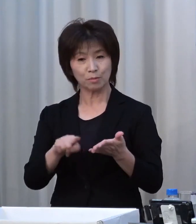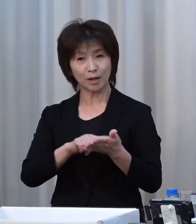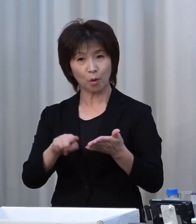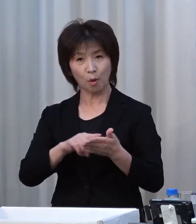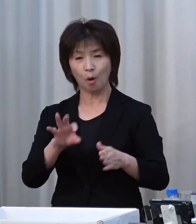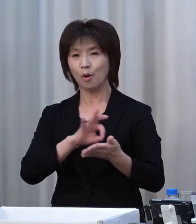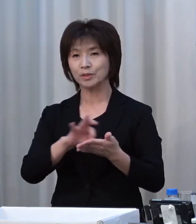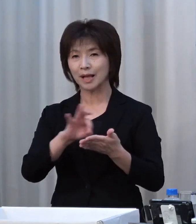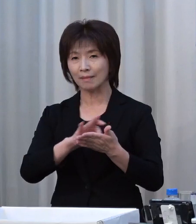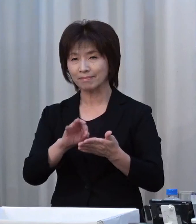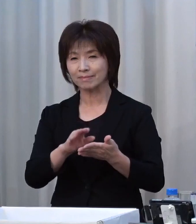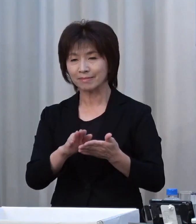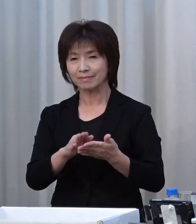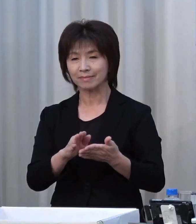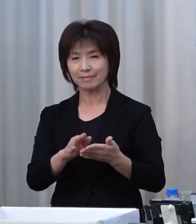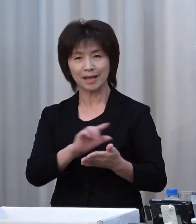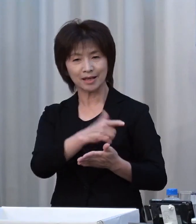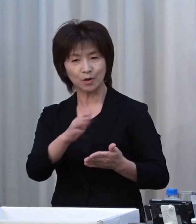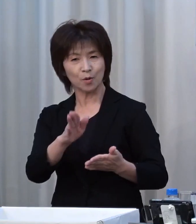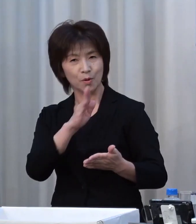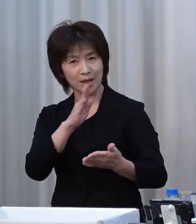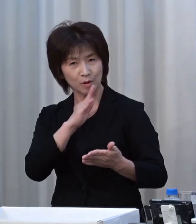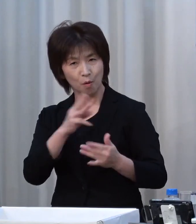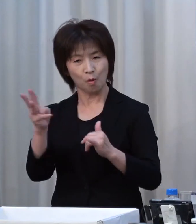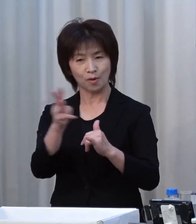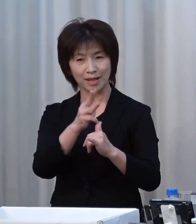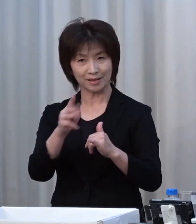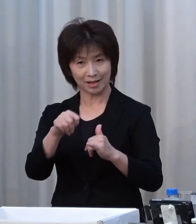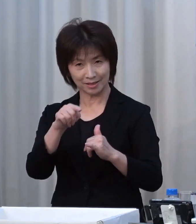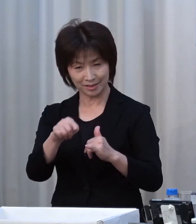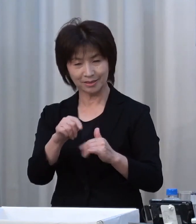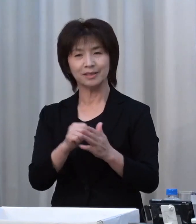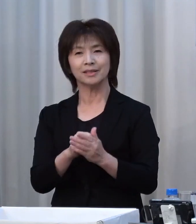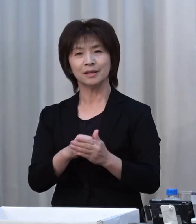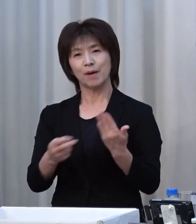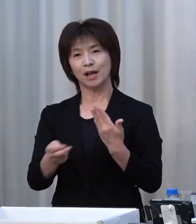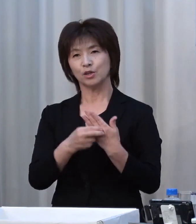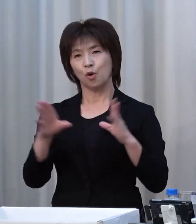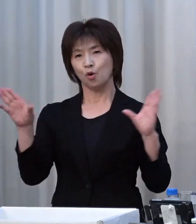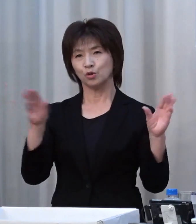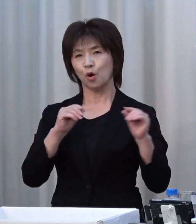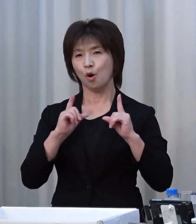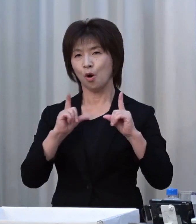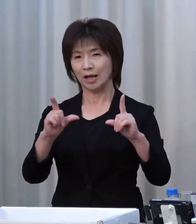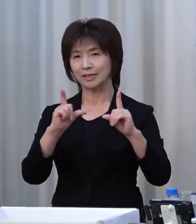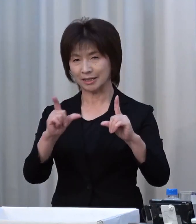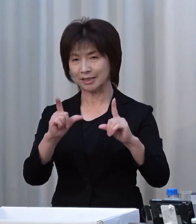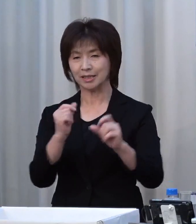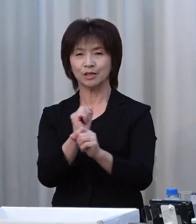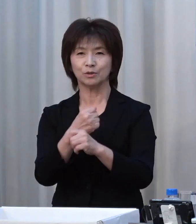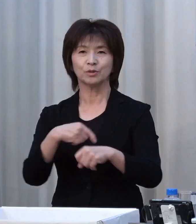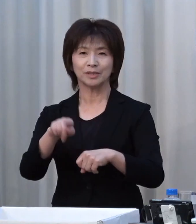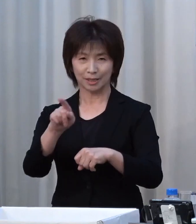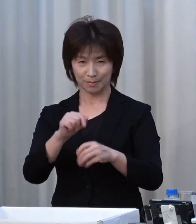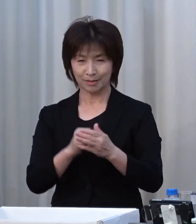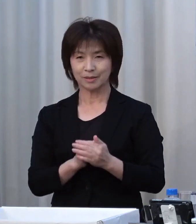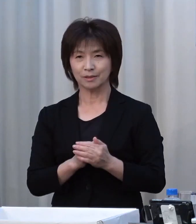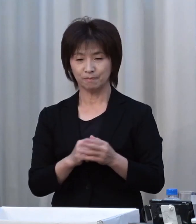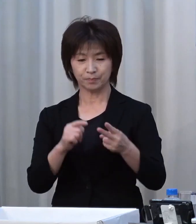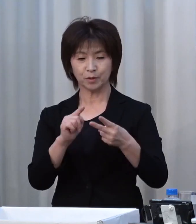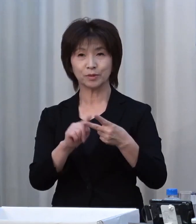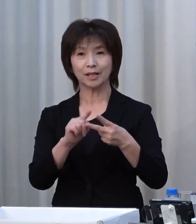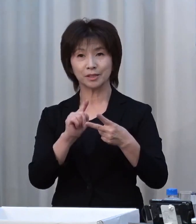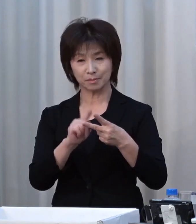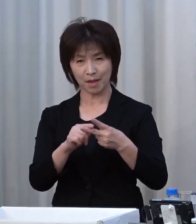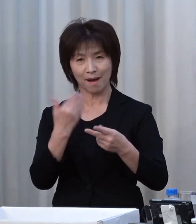用した多言語による災害、医療情報の発信などに取り組んでまいります。2つ目